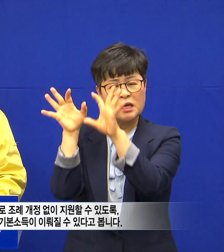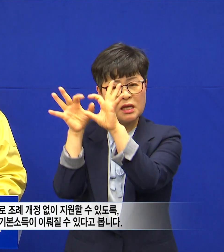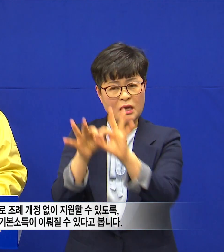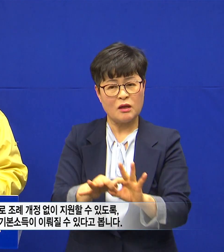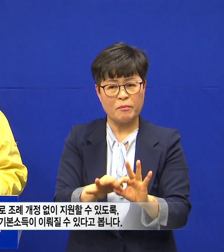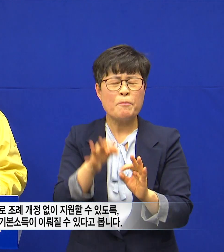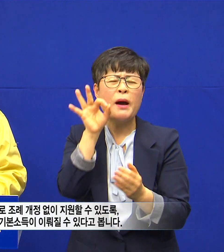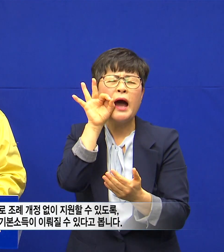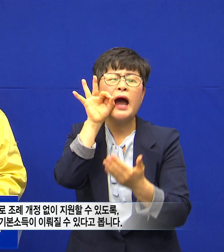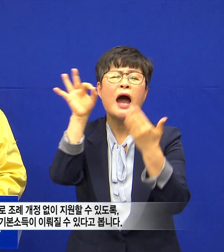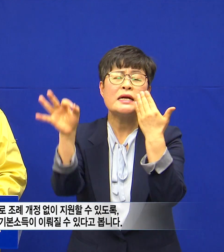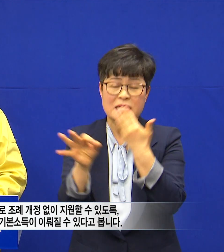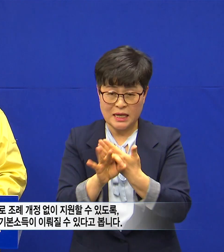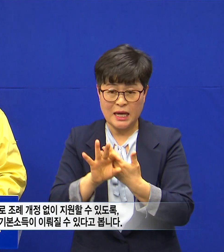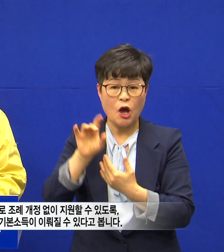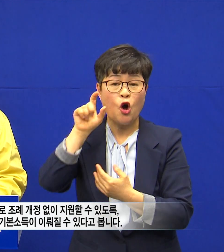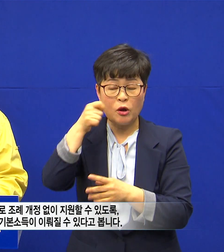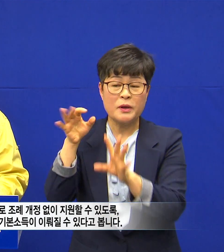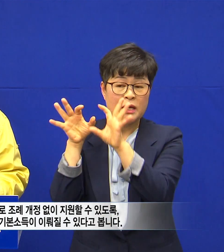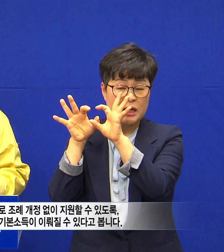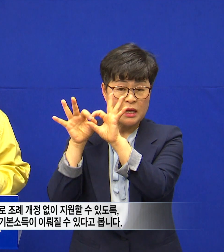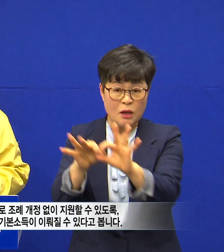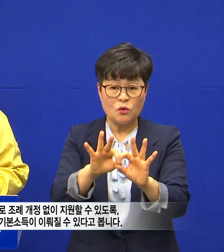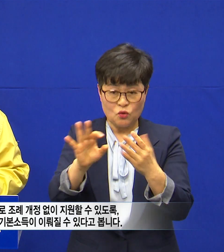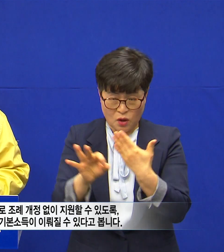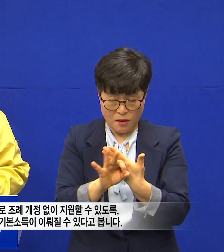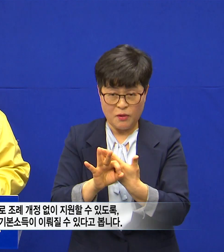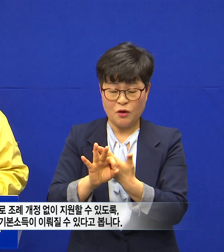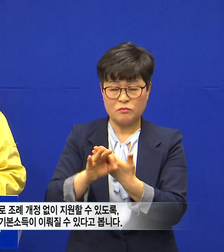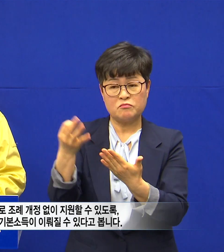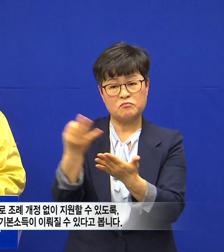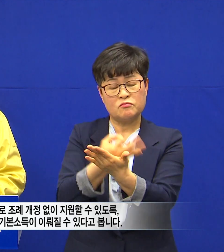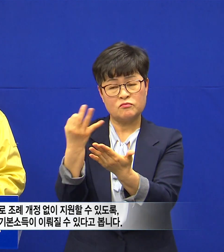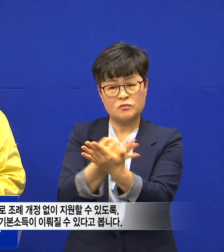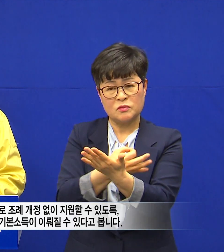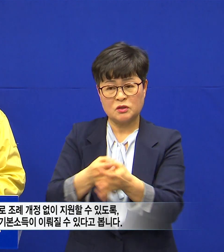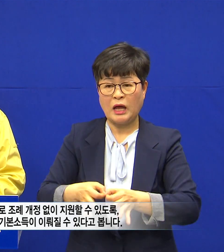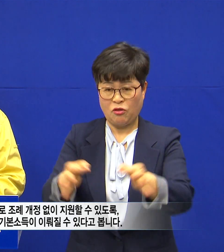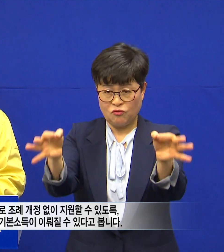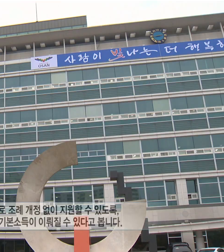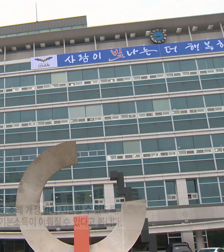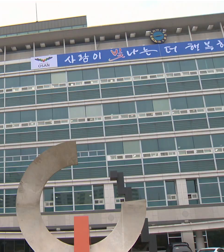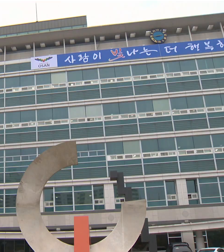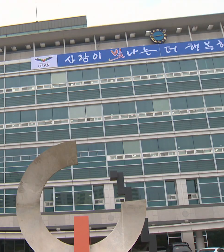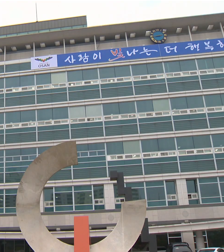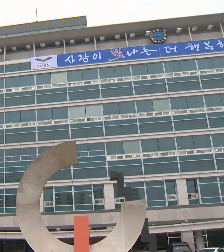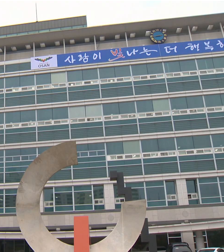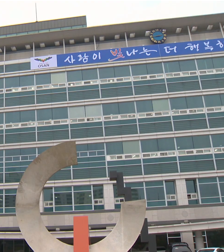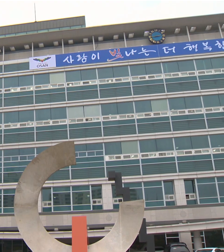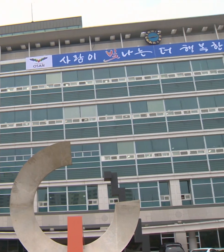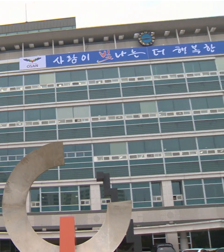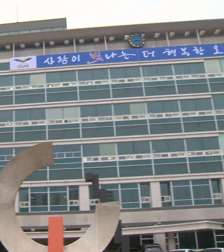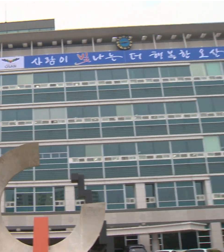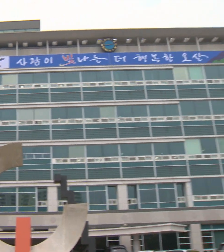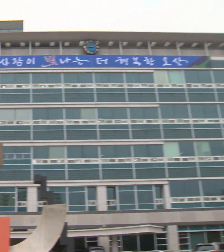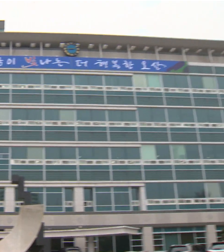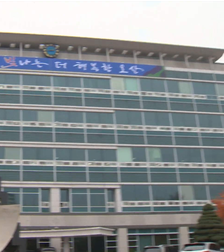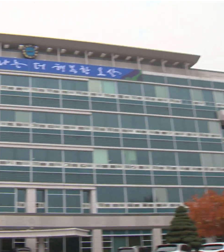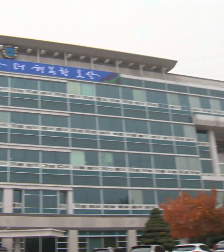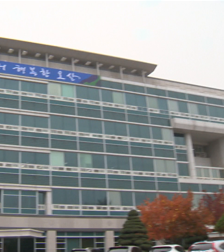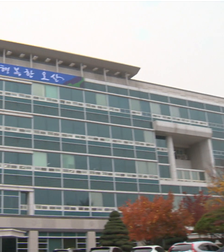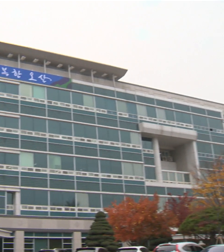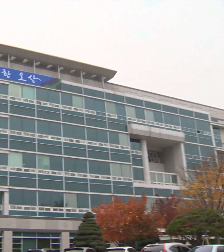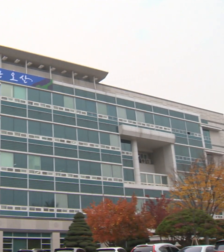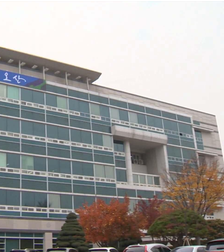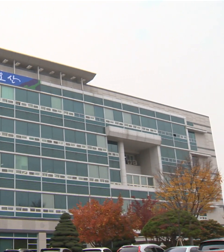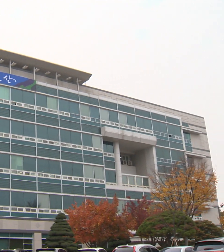되면 보이는 제재는 기본 소 db 에 얻을 수 있을 거라고 보여집니다 한편 오산시 도전 시민을